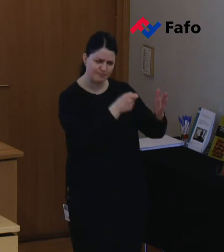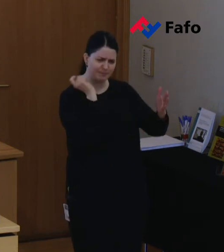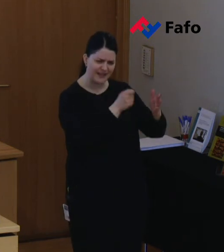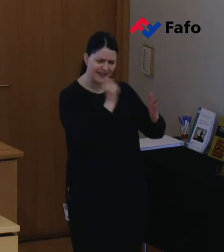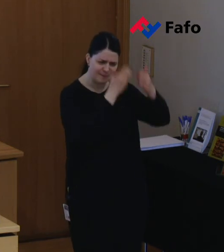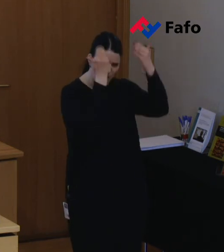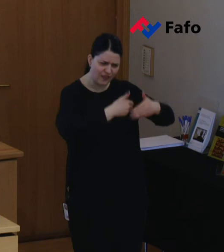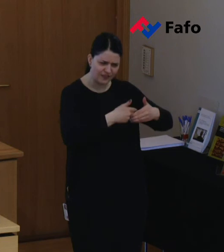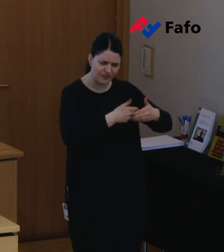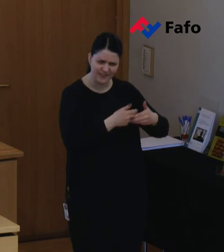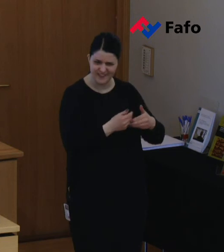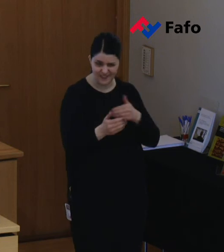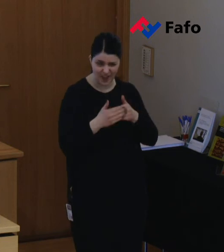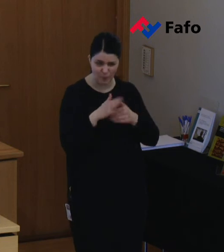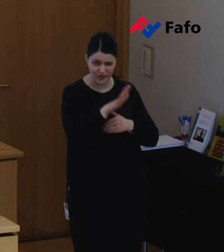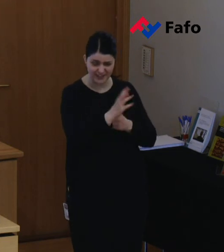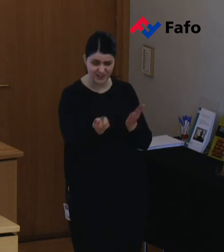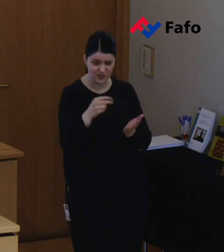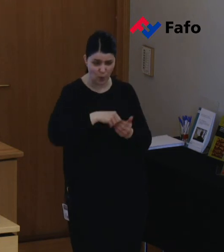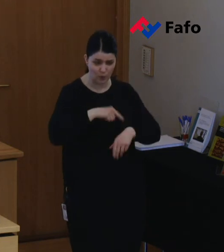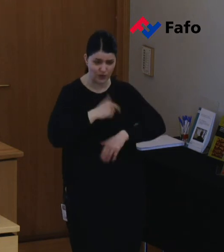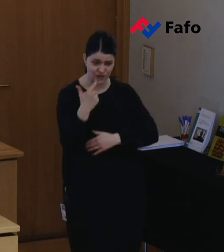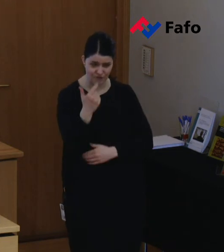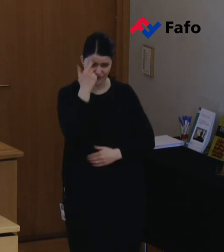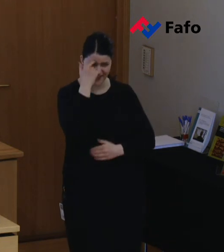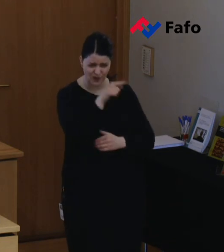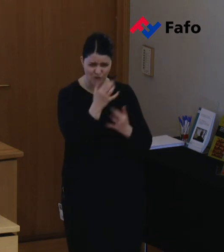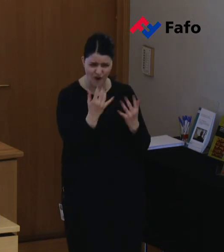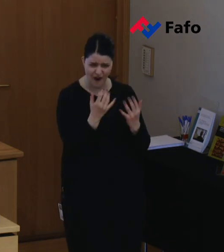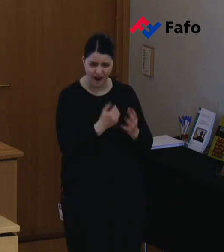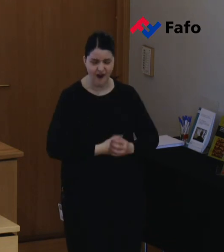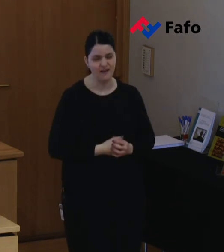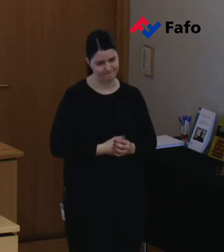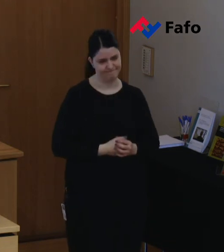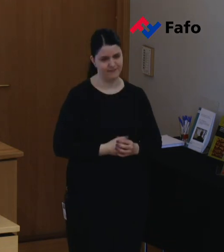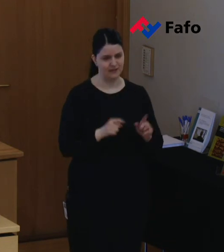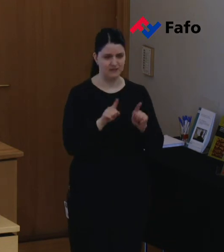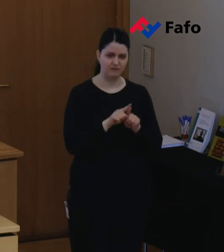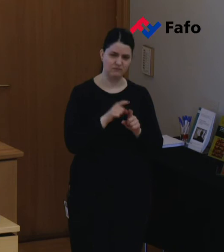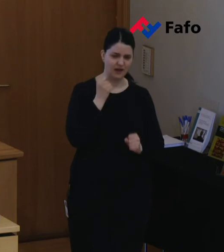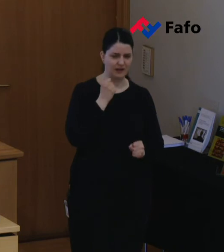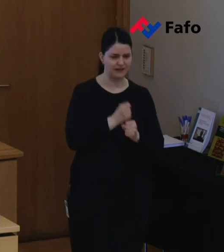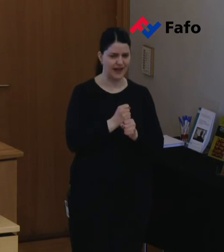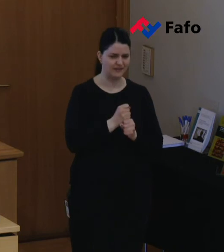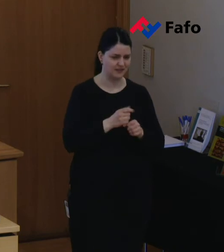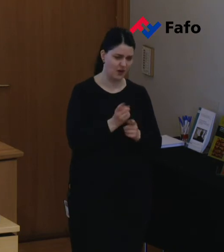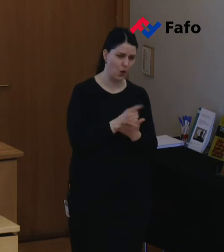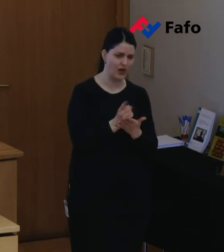leiligheten? Hva tenker du med naboen som skal opp på jobb klokka 7? Og da realitetsorienterer og så tar de